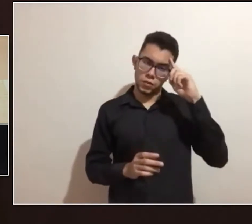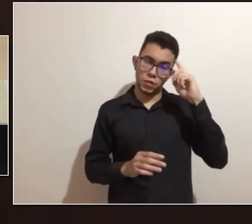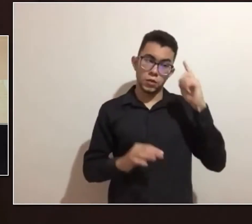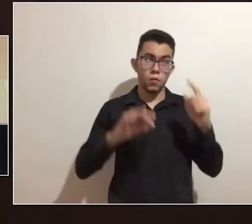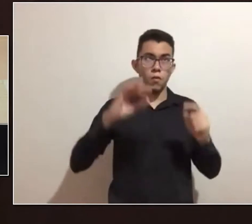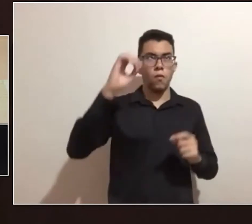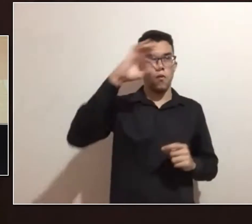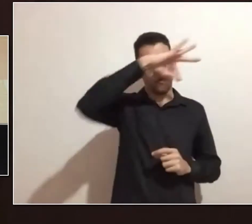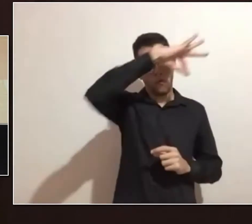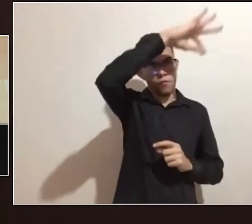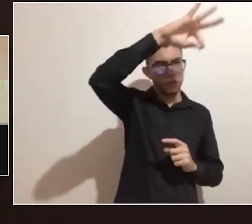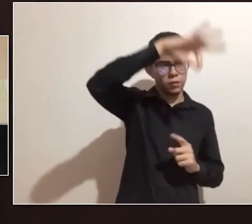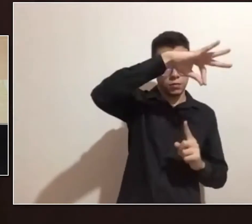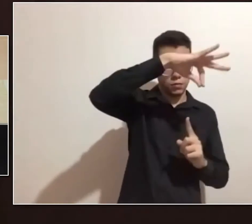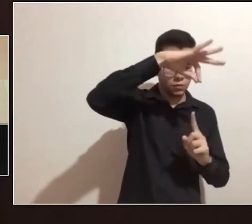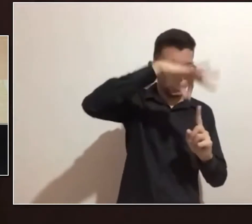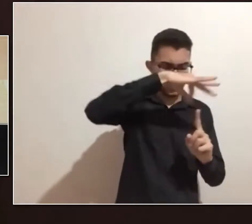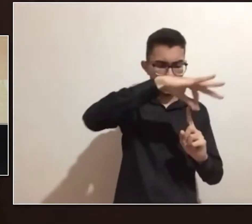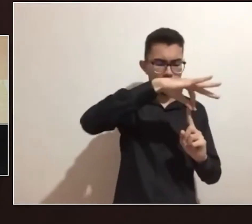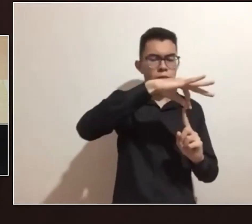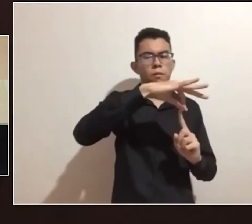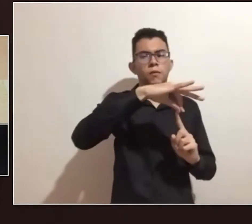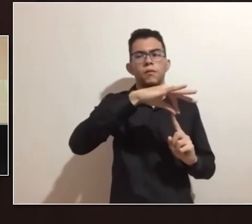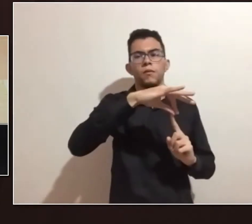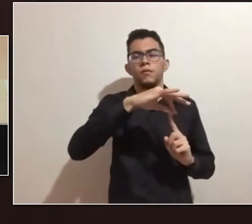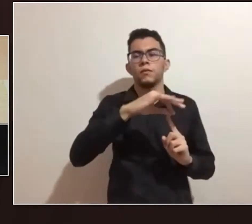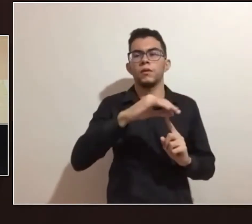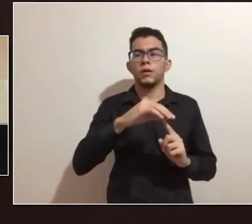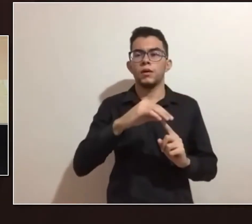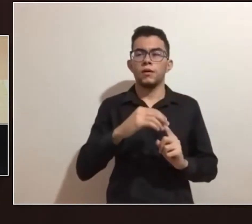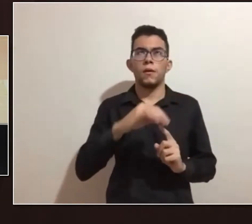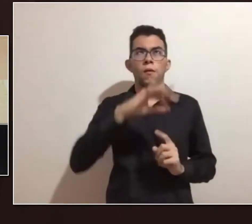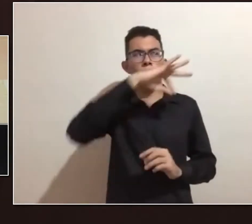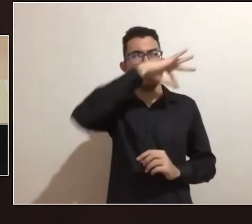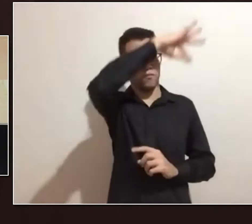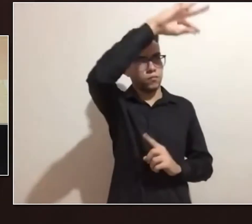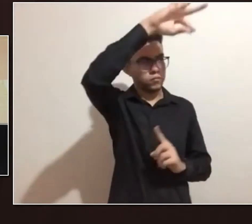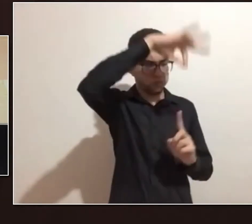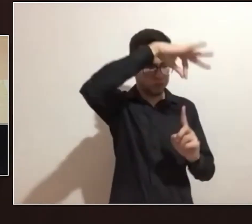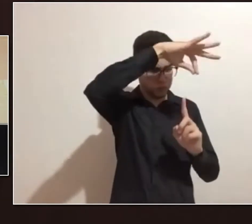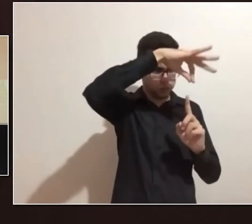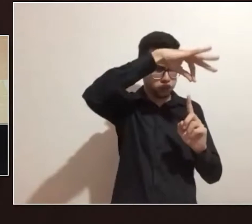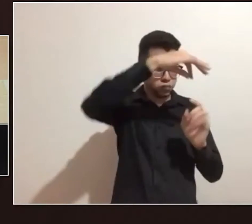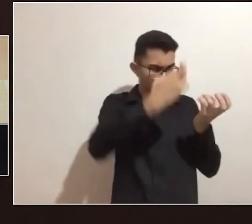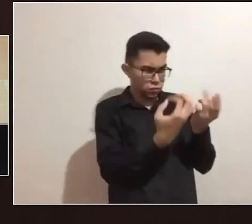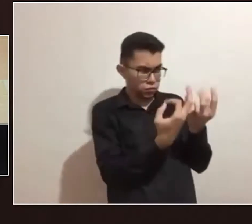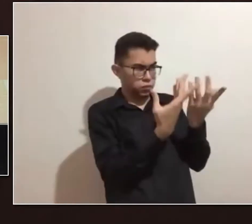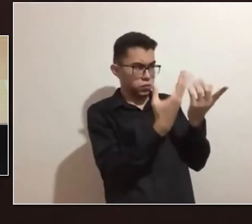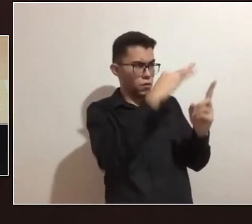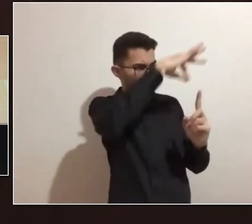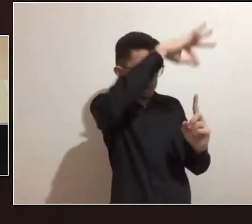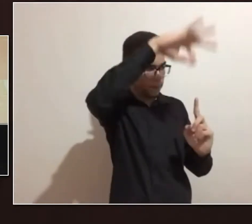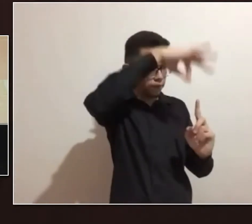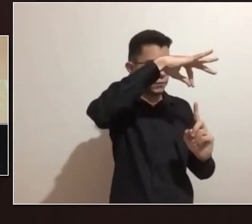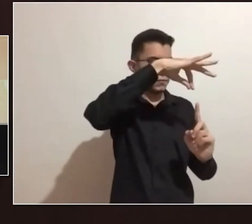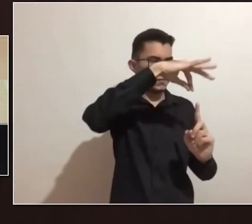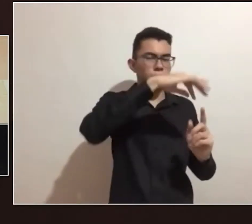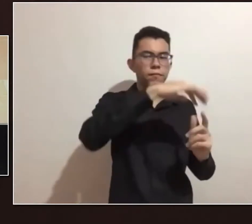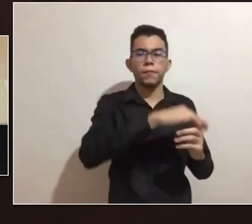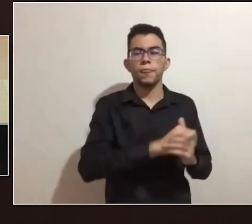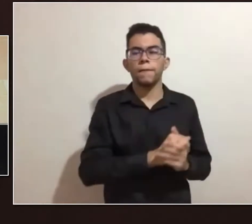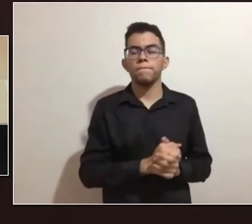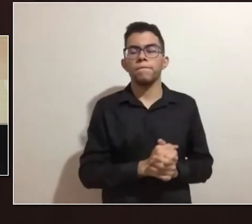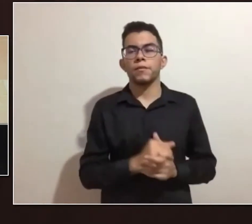ouviram acontecer a descida do Espírito Santo com poder, e também depois eles ouviram a pregação